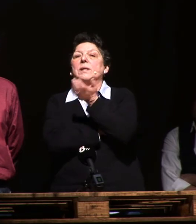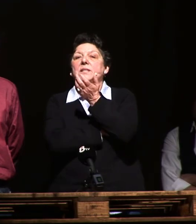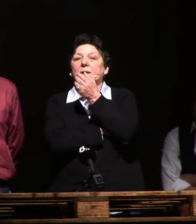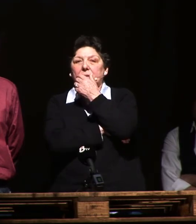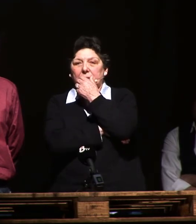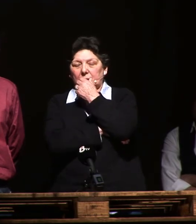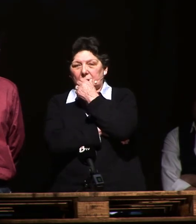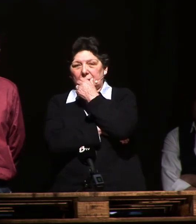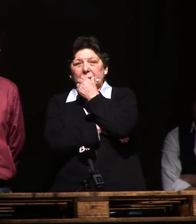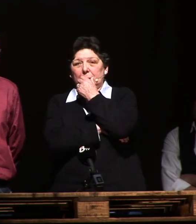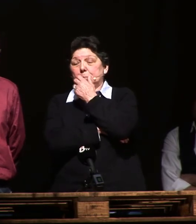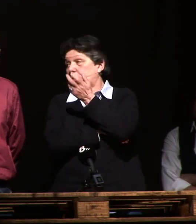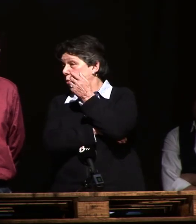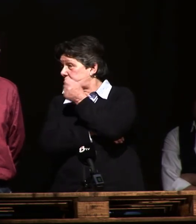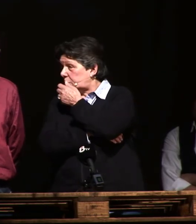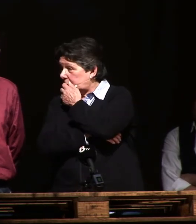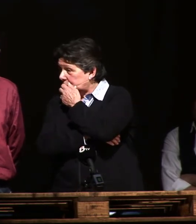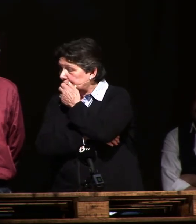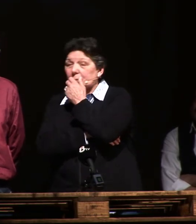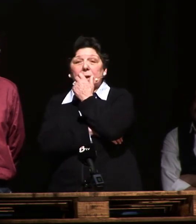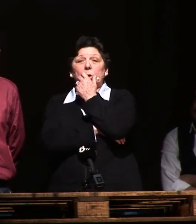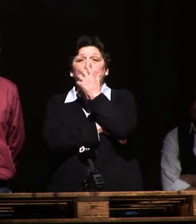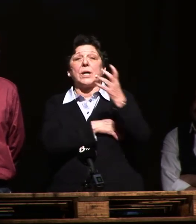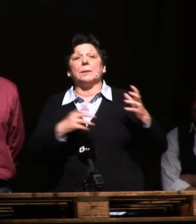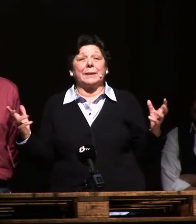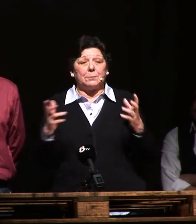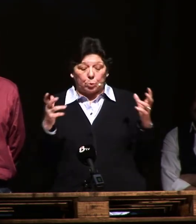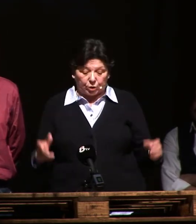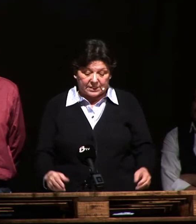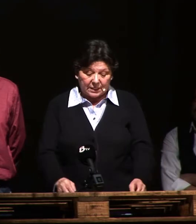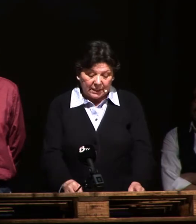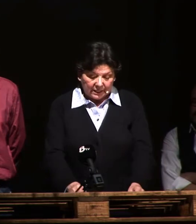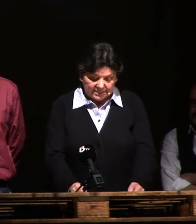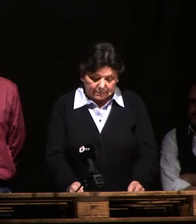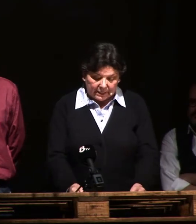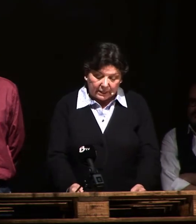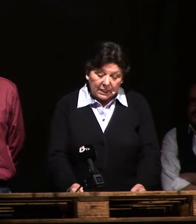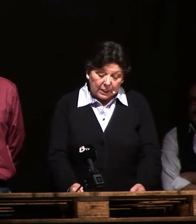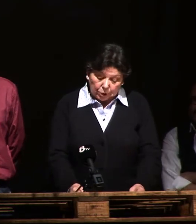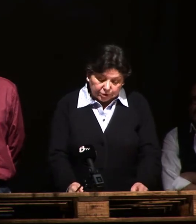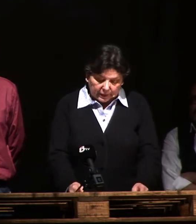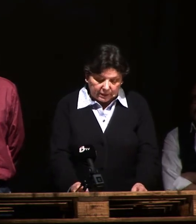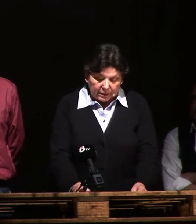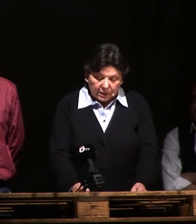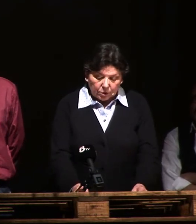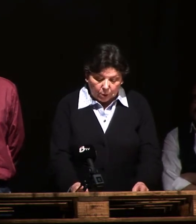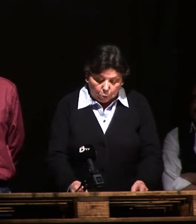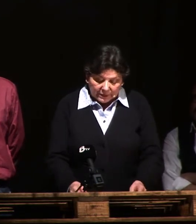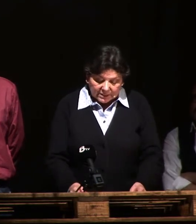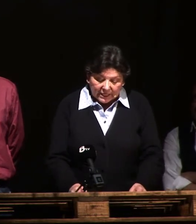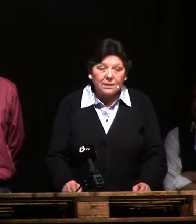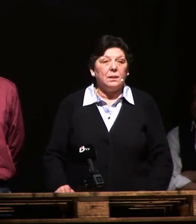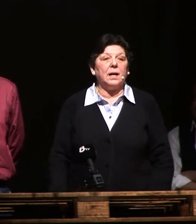no ha començat amb el procés constituent, no ha posat en aquest procés que estem ara. El nostre camí